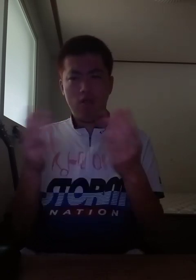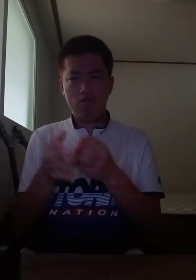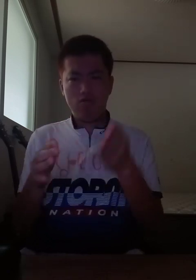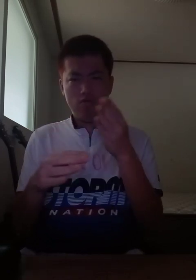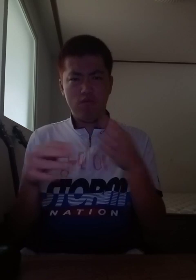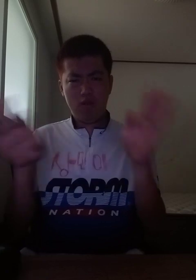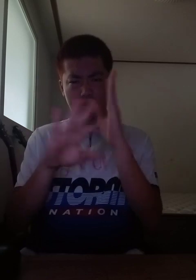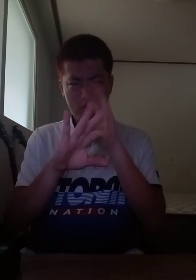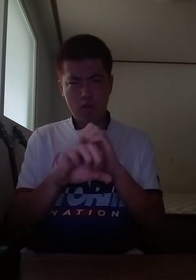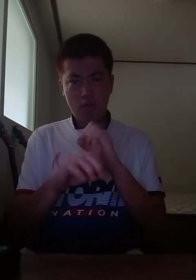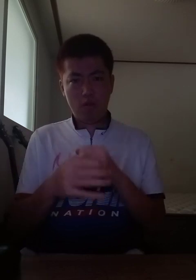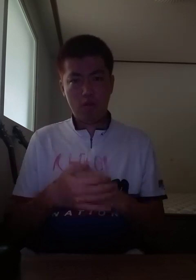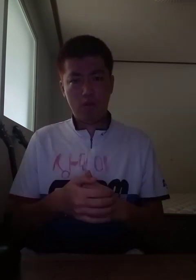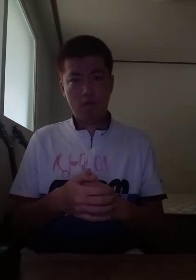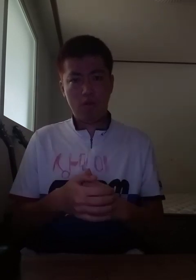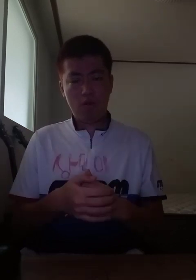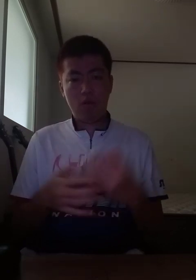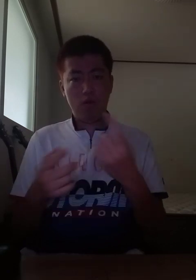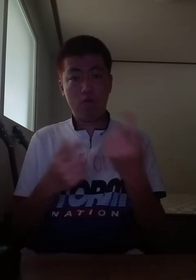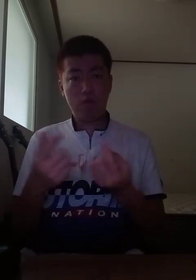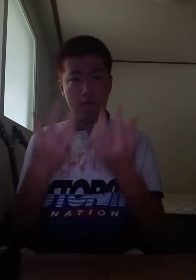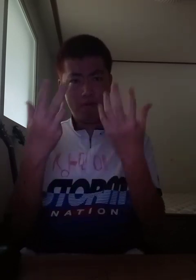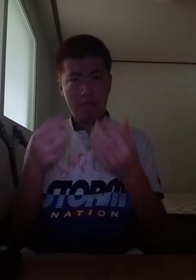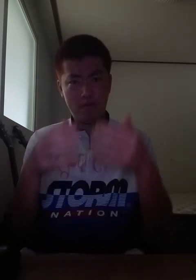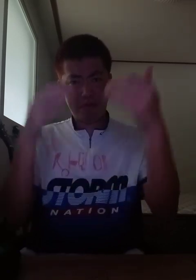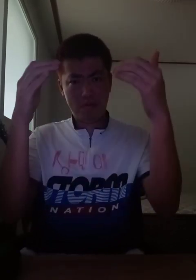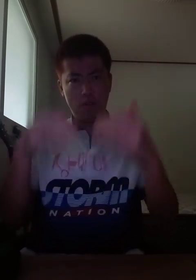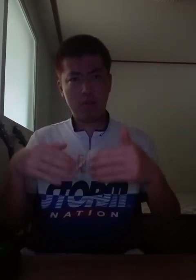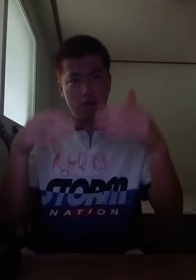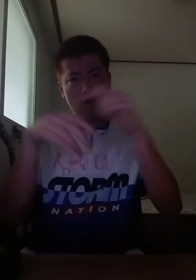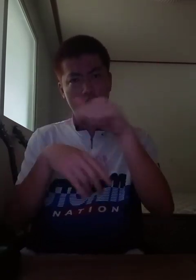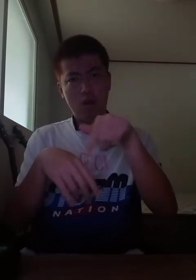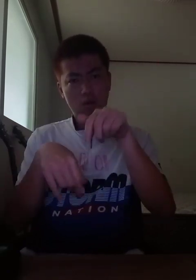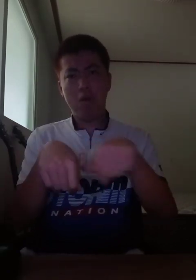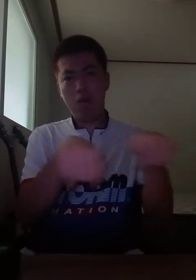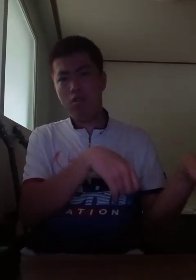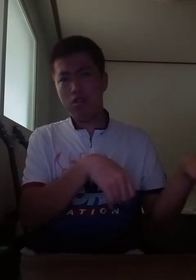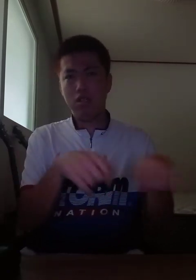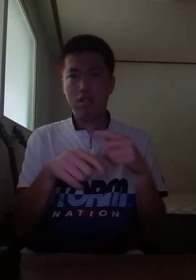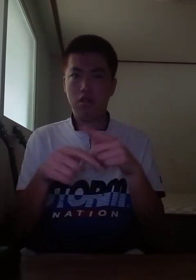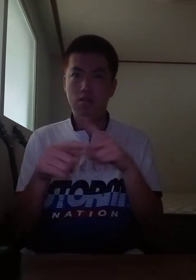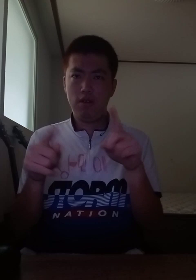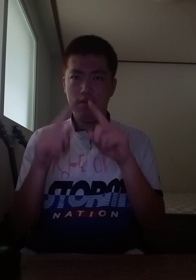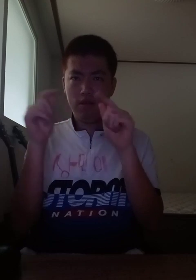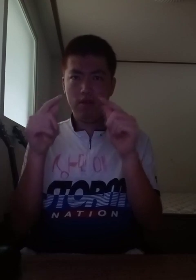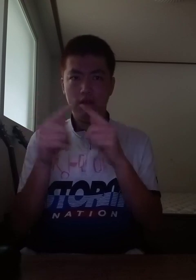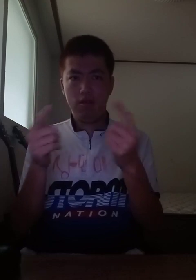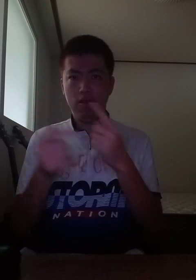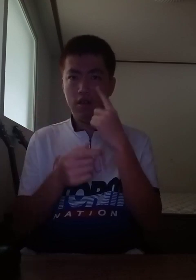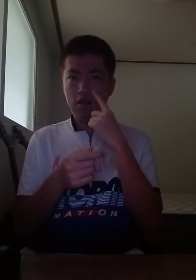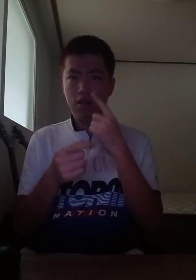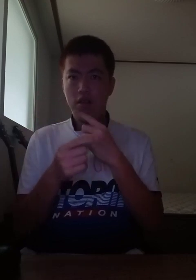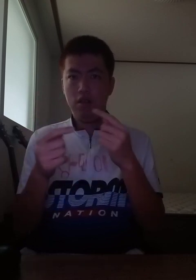모두 잠겨 있는데요. 어떻게 이렇게 많은 쓰레기가 건물 옥상에 버려지게 된 건지 밀착 카메라가 취재했습니다. 김도훈